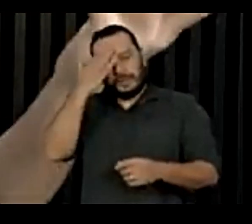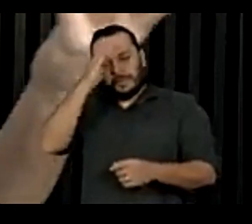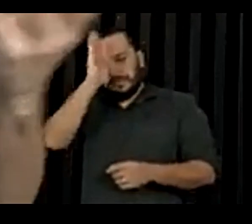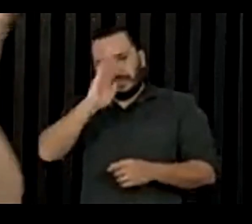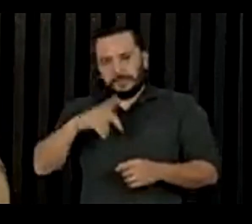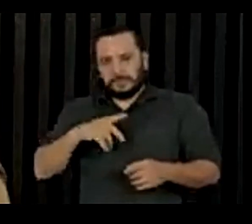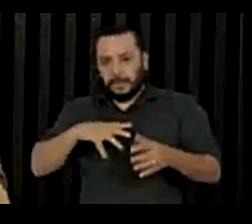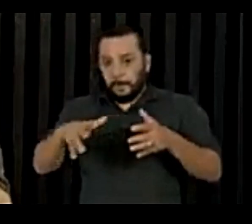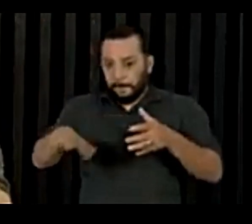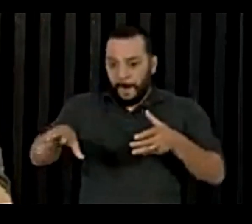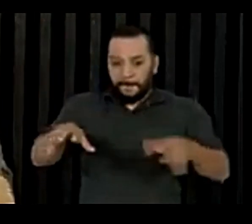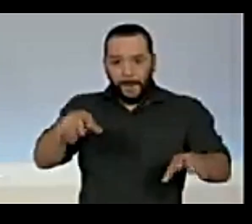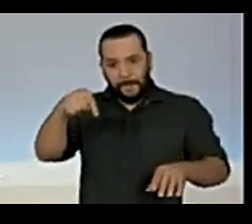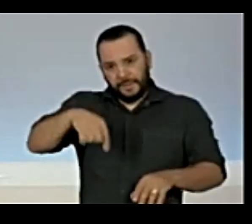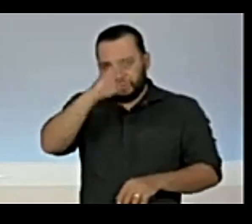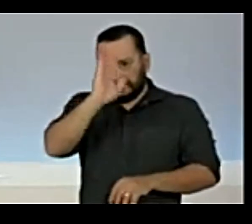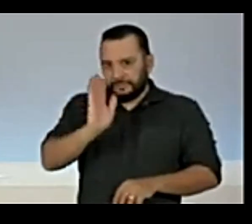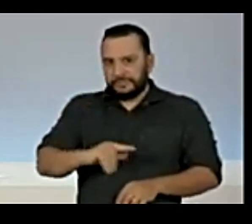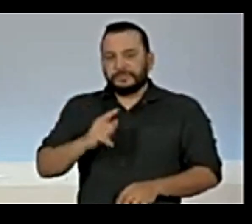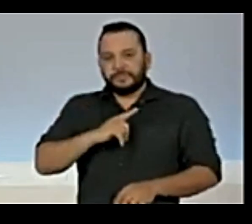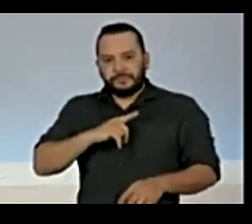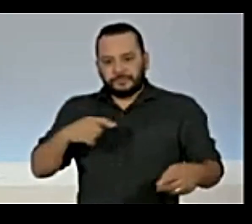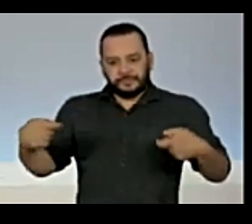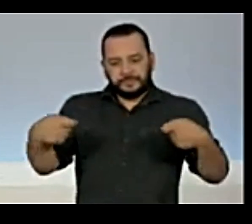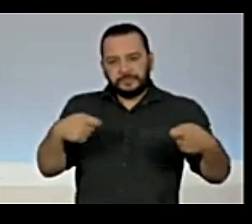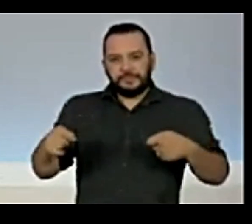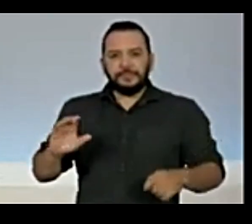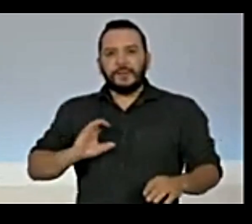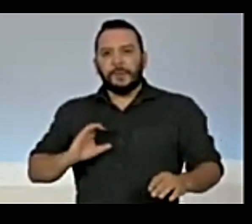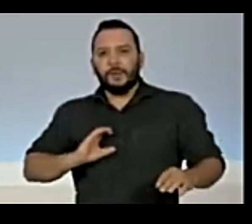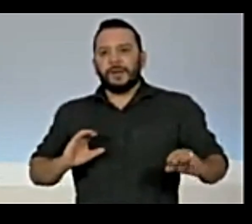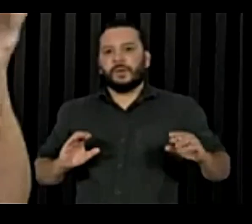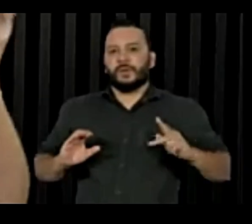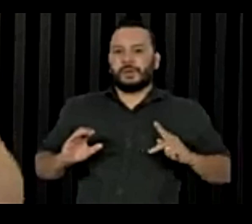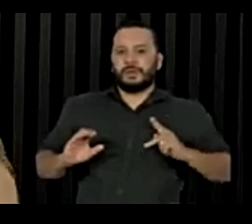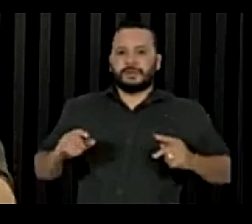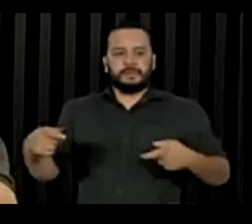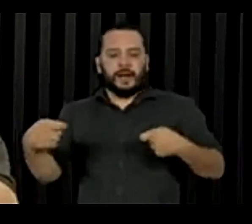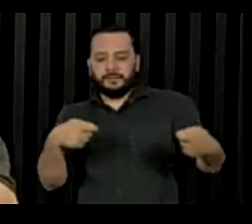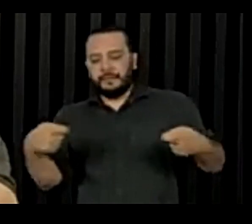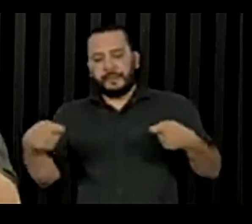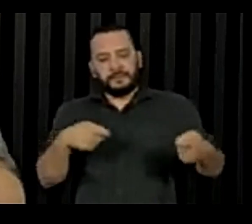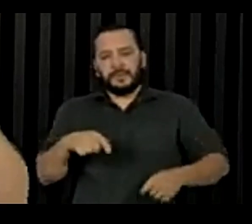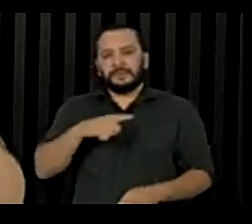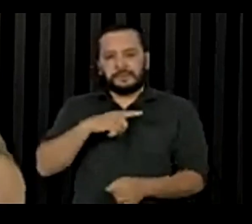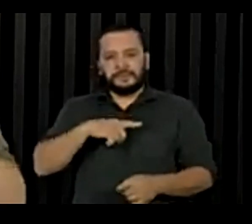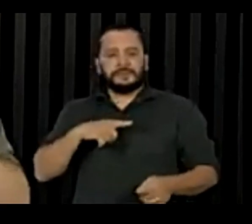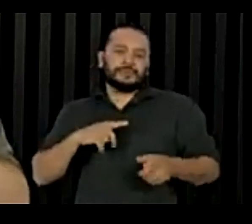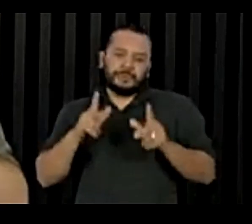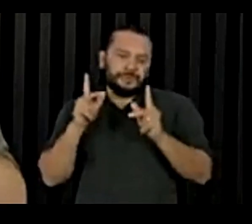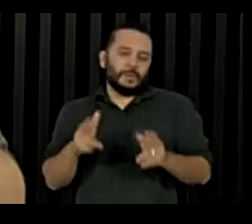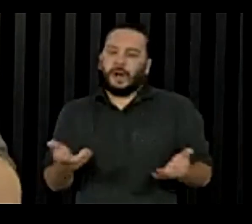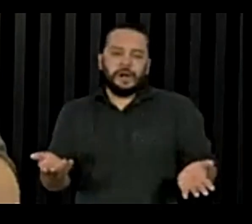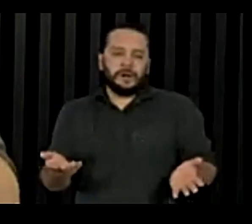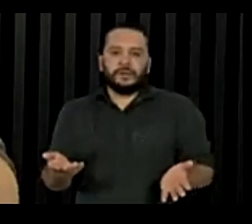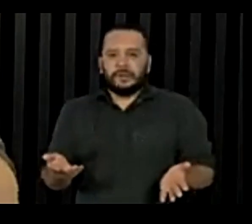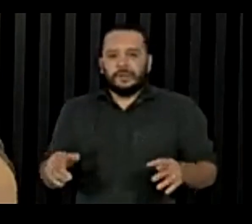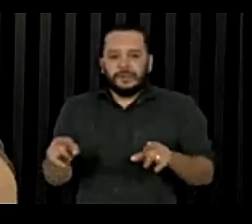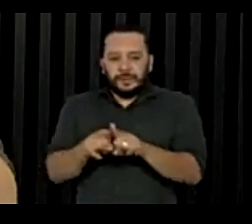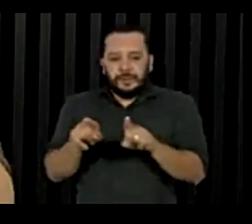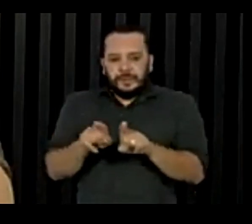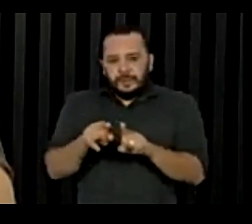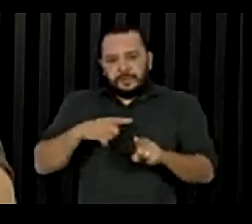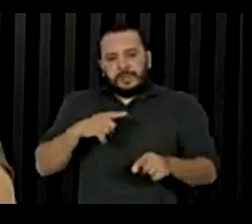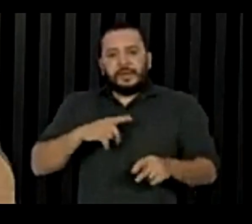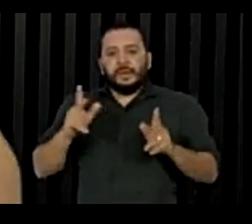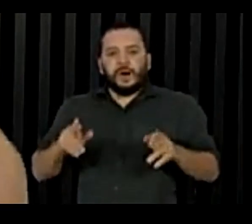tem extremos políticos no Brasil, onde virou um Fla-Flu, um Palmeiras e Corinthians gigantesco, você está de um lado ou do outro, e isso prejudicou muito o debate político no